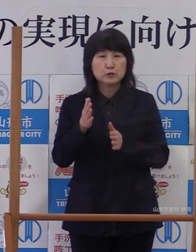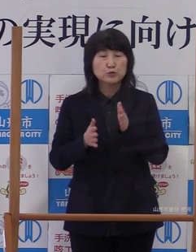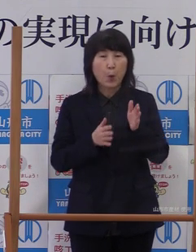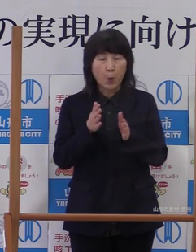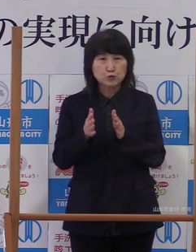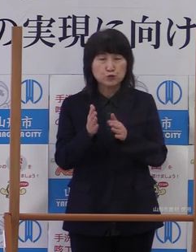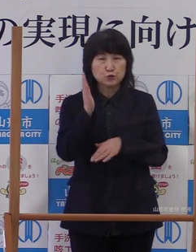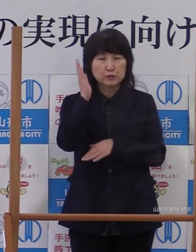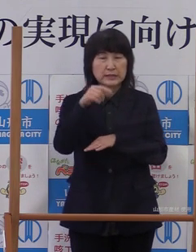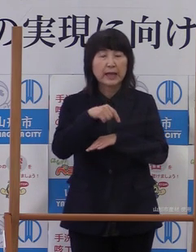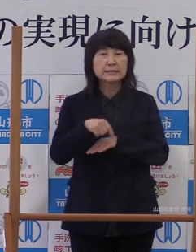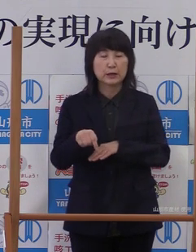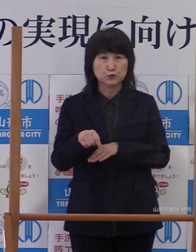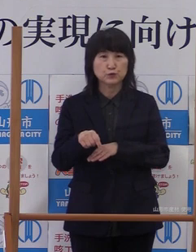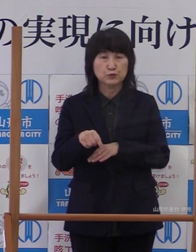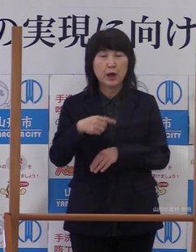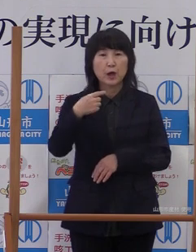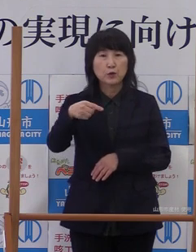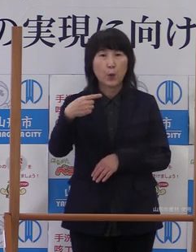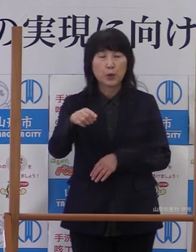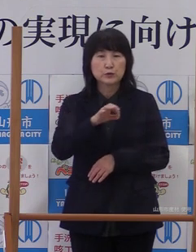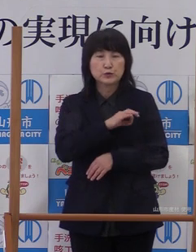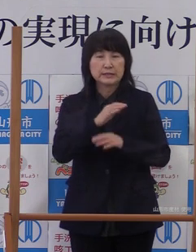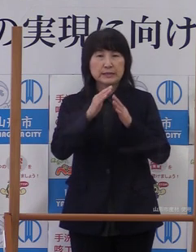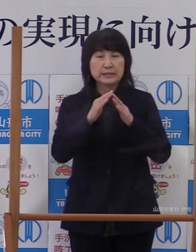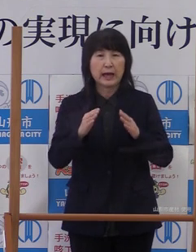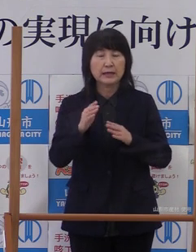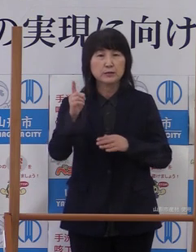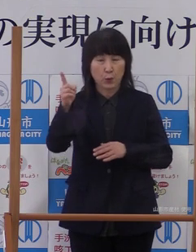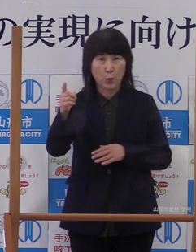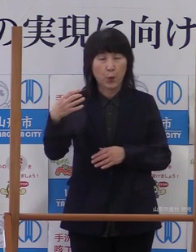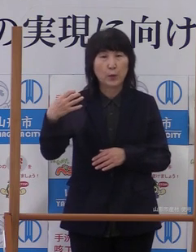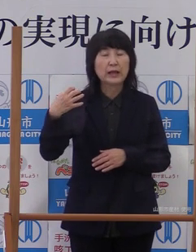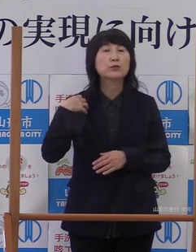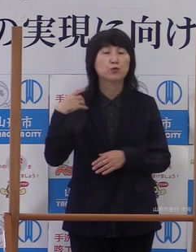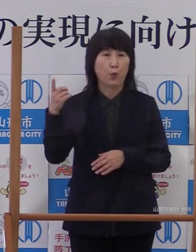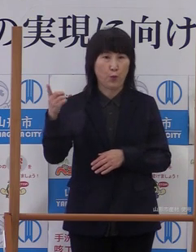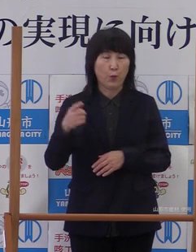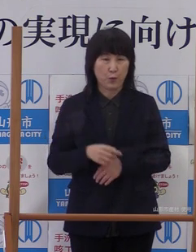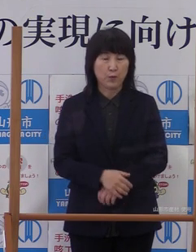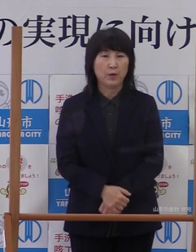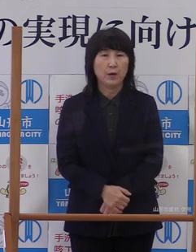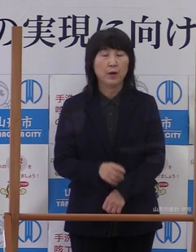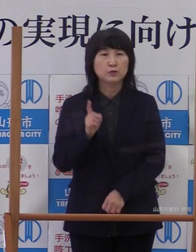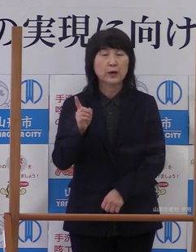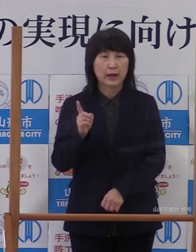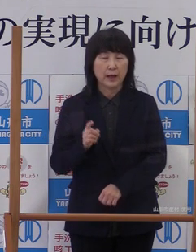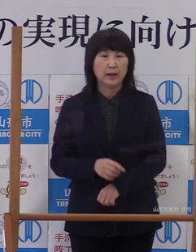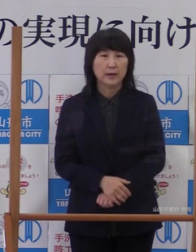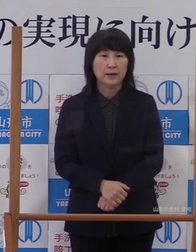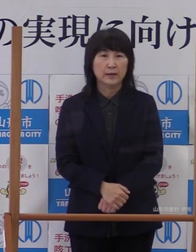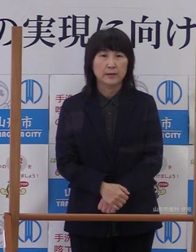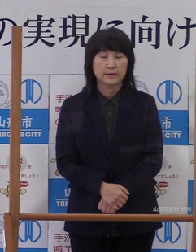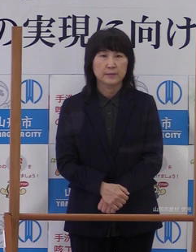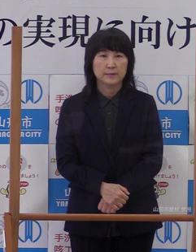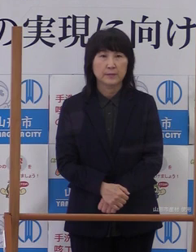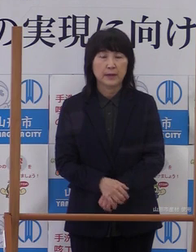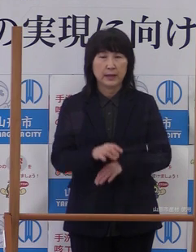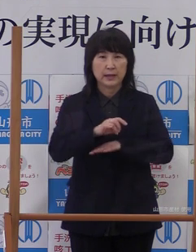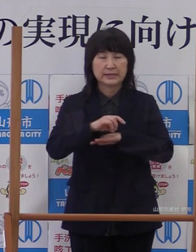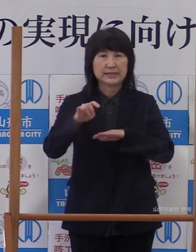策は、教育委員会の所属だったんですね。それが、企